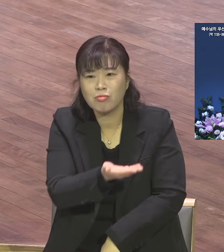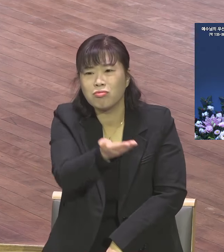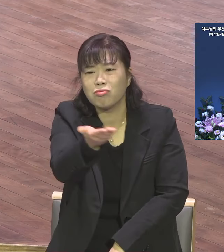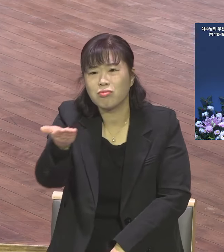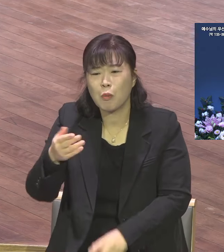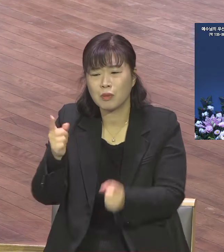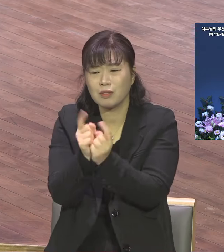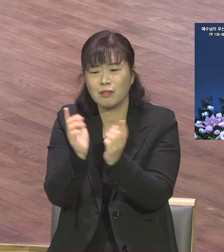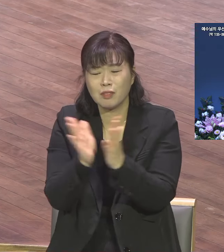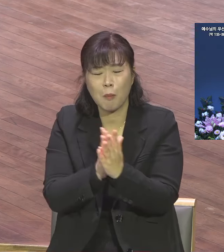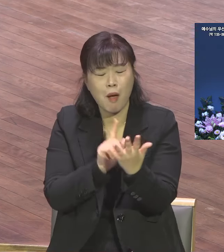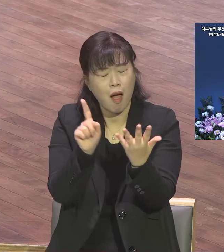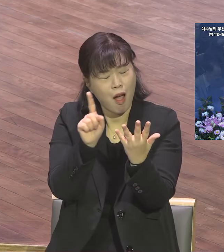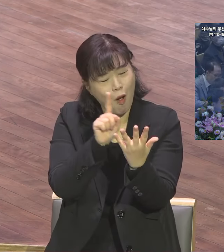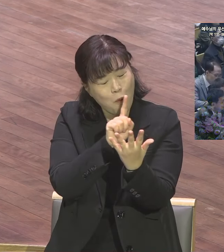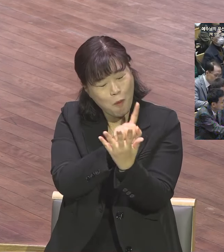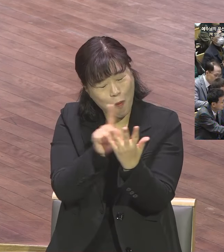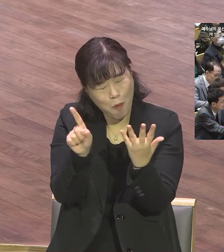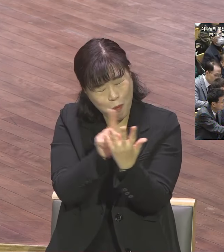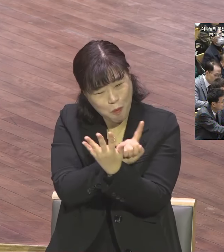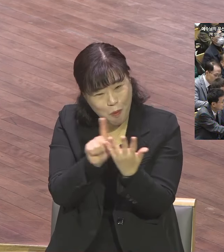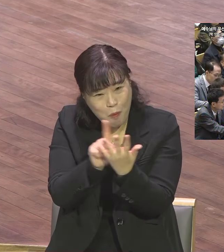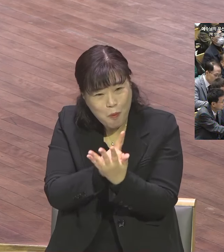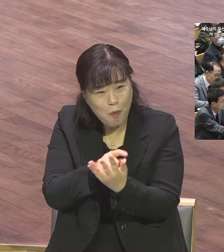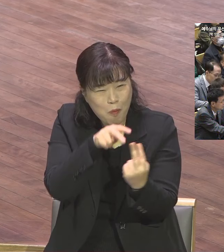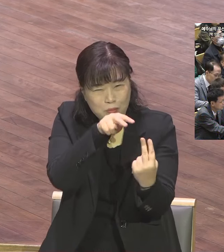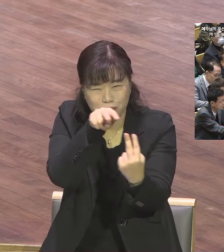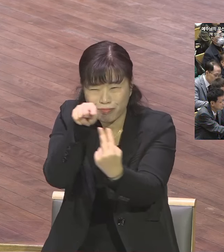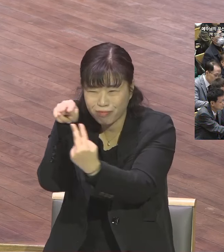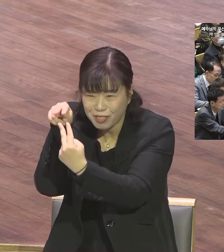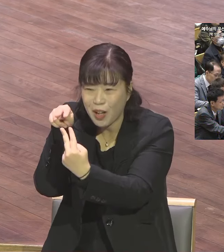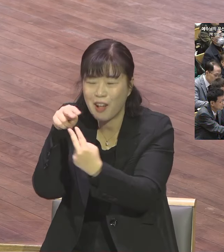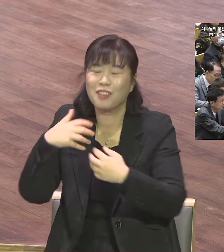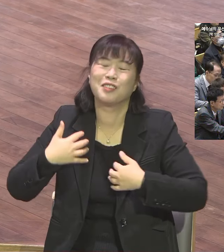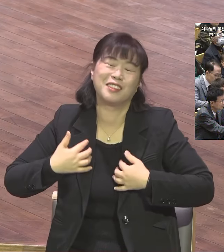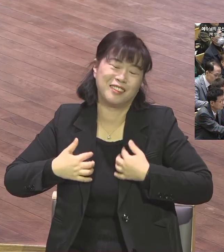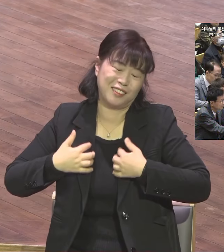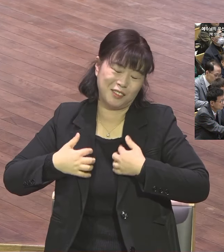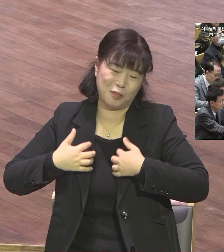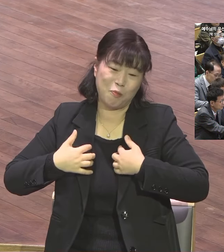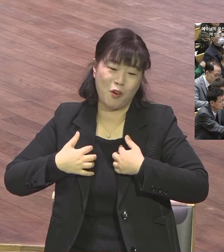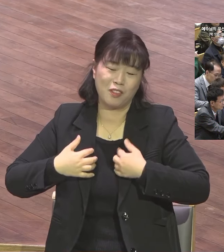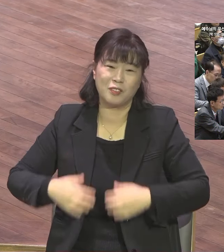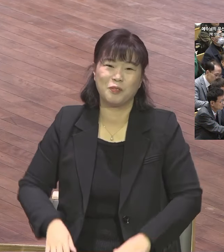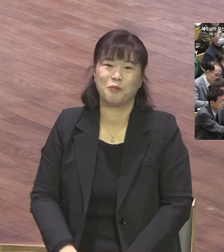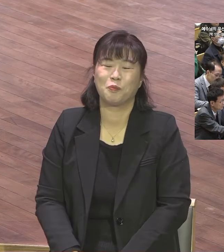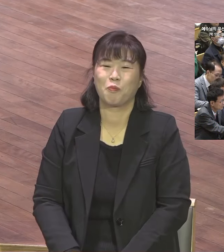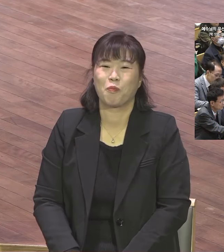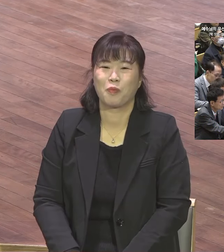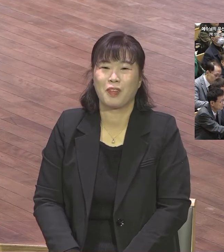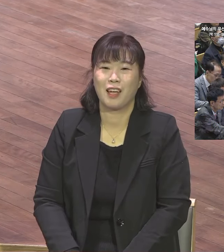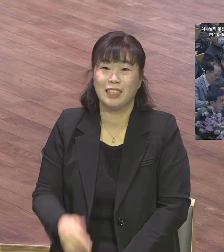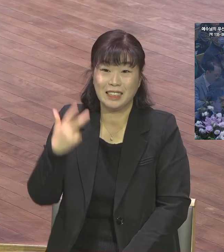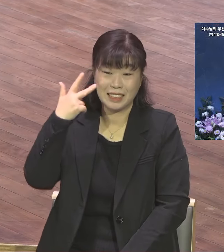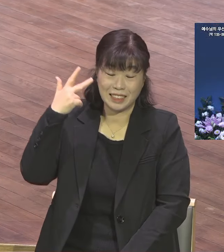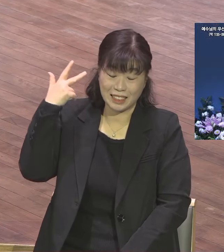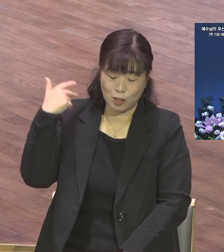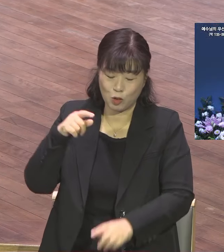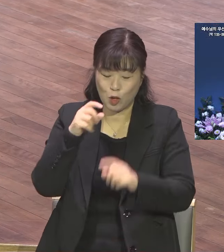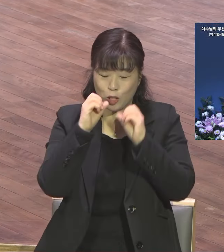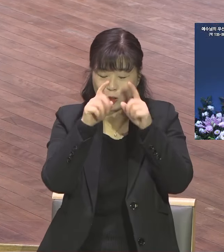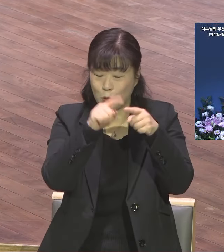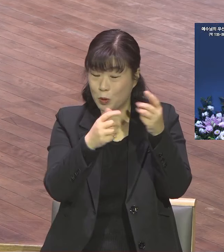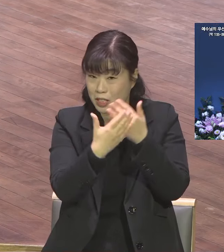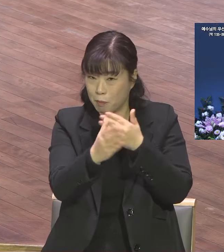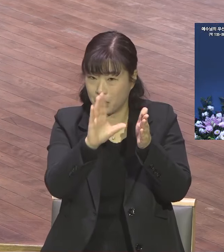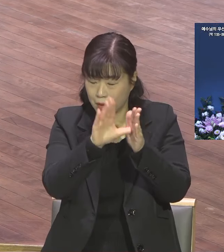귀한 하나님 앞에서 예배다. 이번 집회를 통해서 중남미 현장에 대한 새로운 도전이